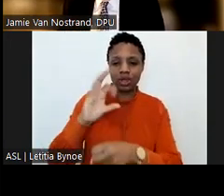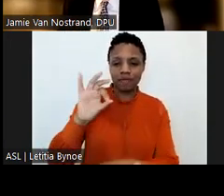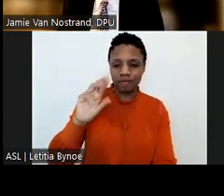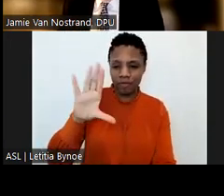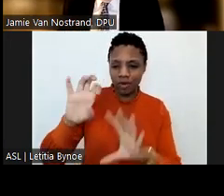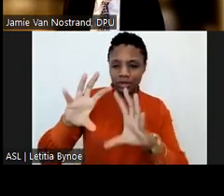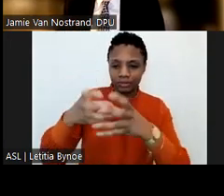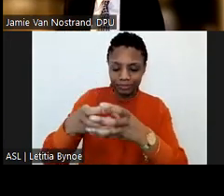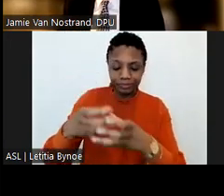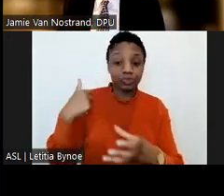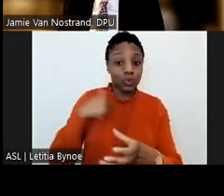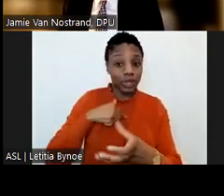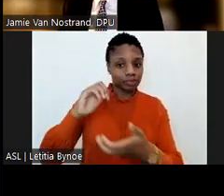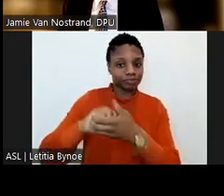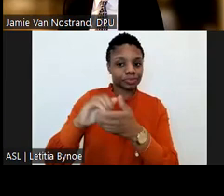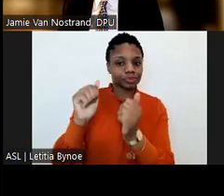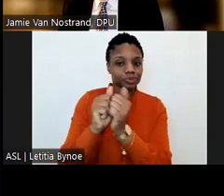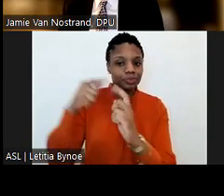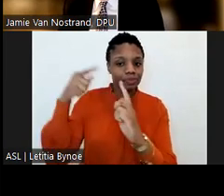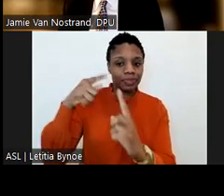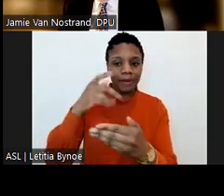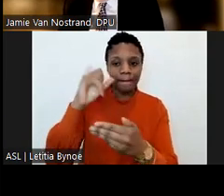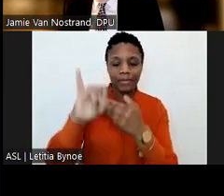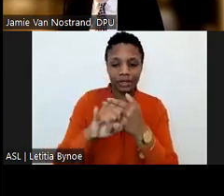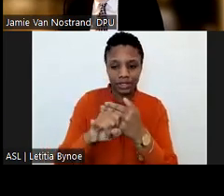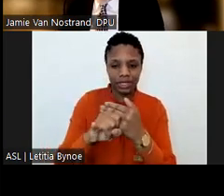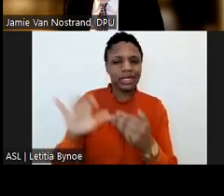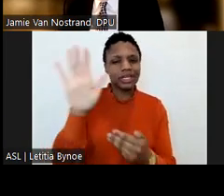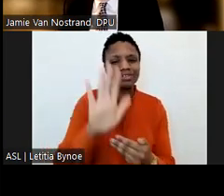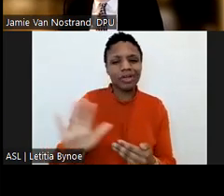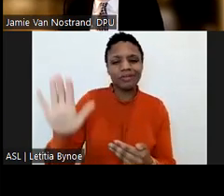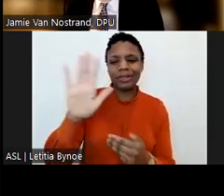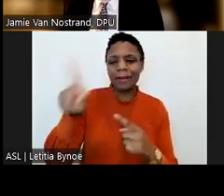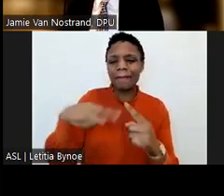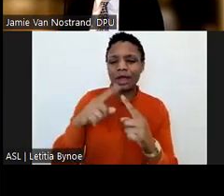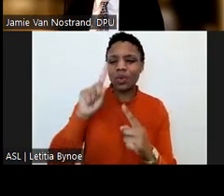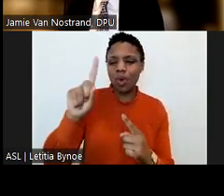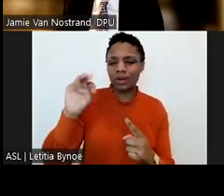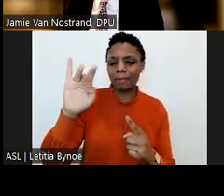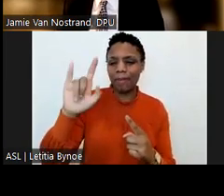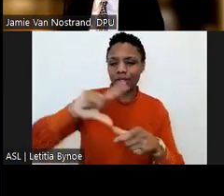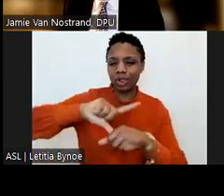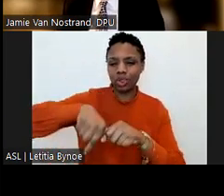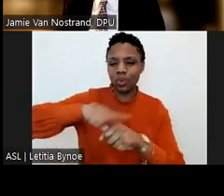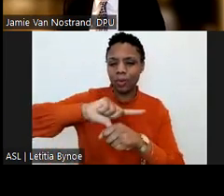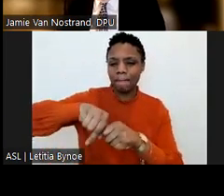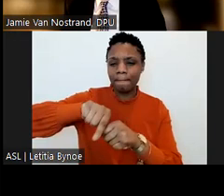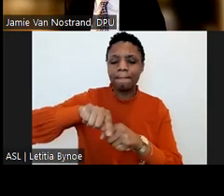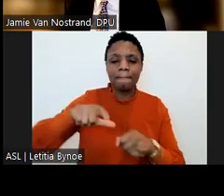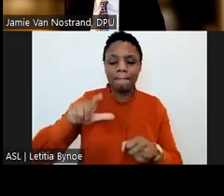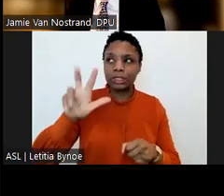ambiental la comisionario rubin y yo estamos